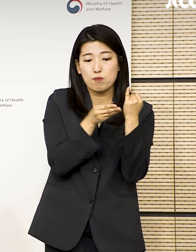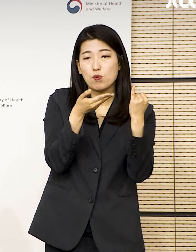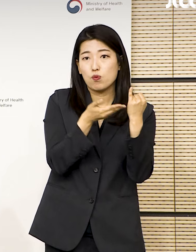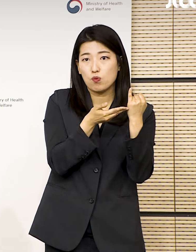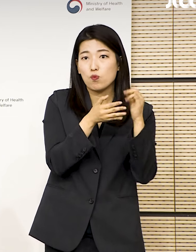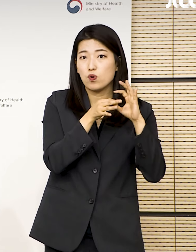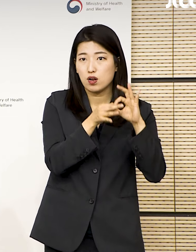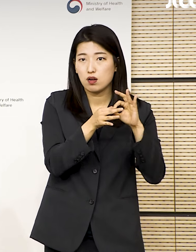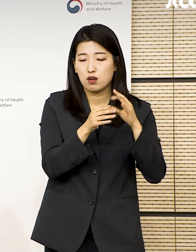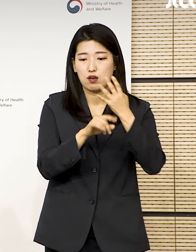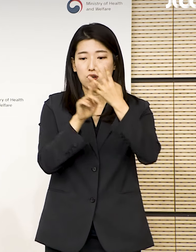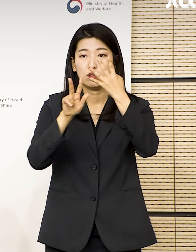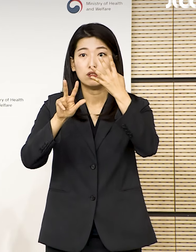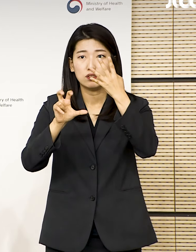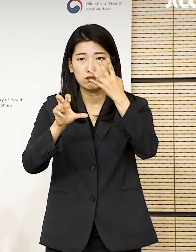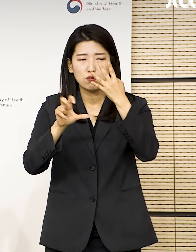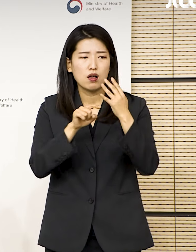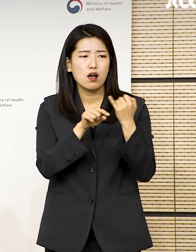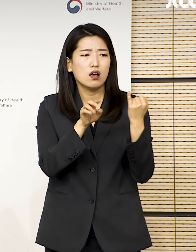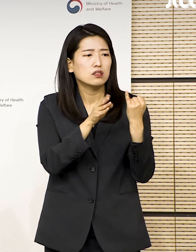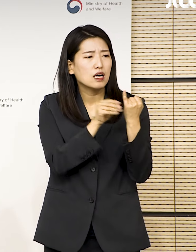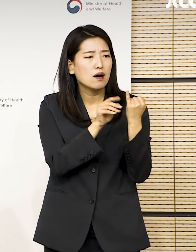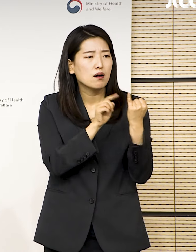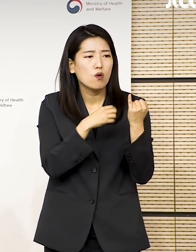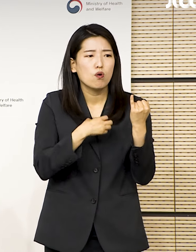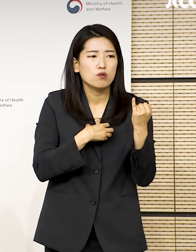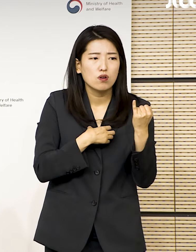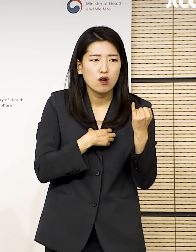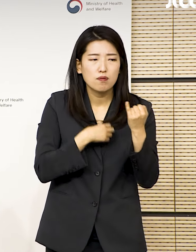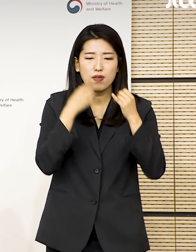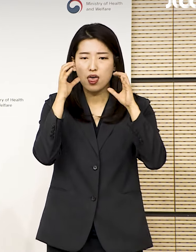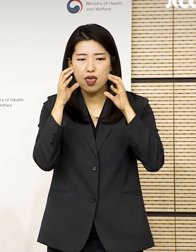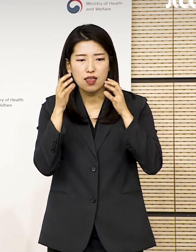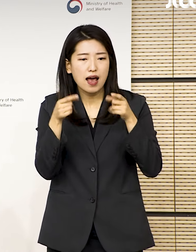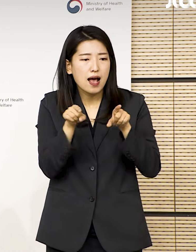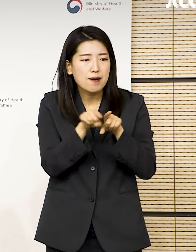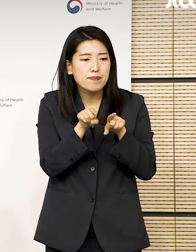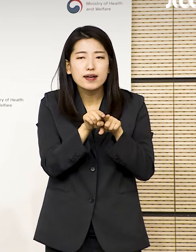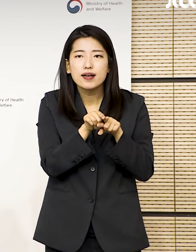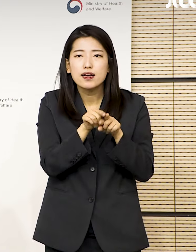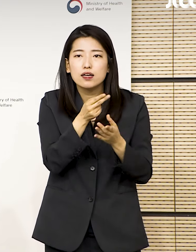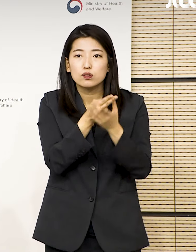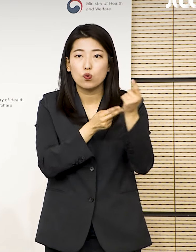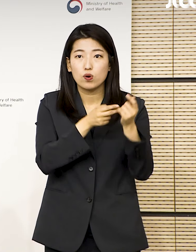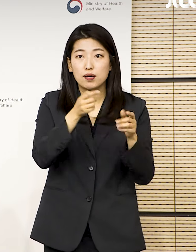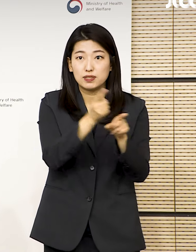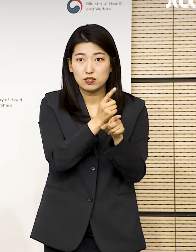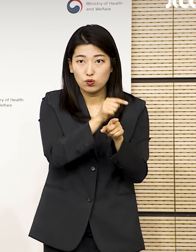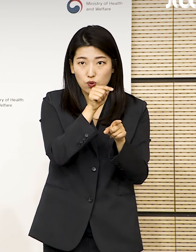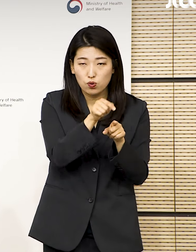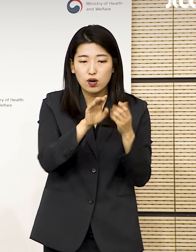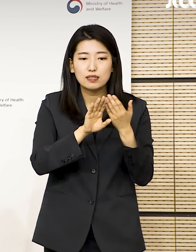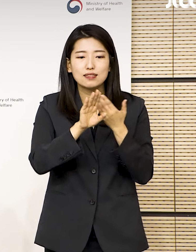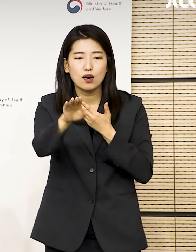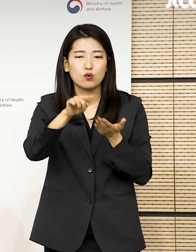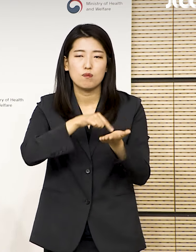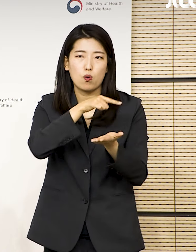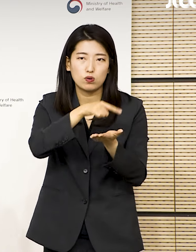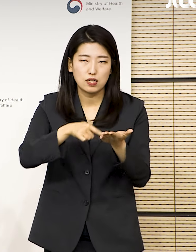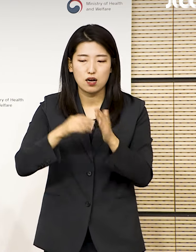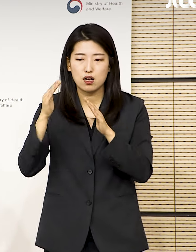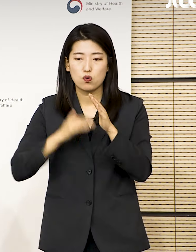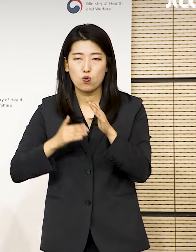4월 25일 고위험 산모 신생화 통합 치료 센터에 대한 사후 보상과 공공정책 수가를